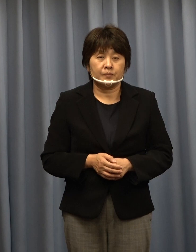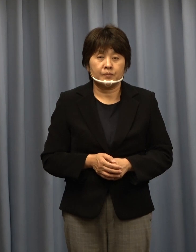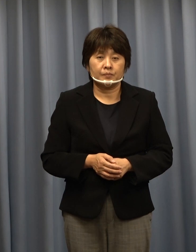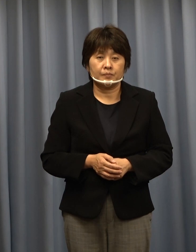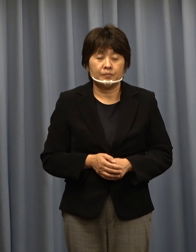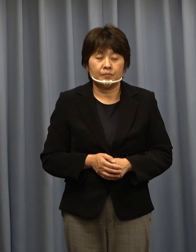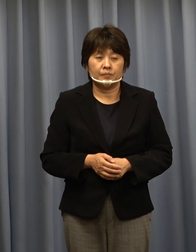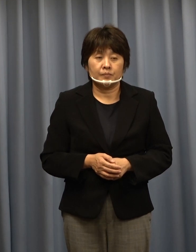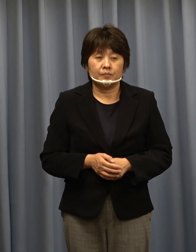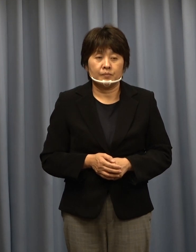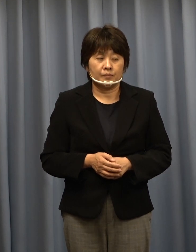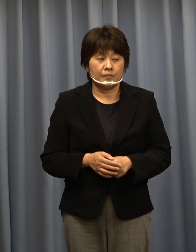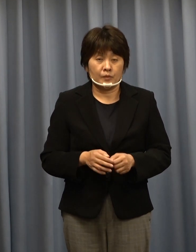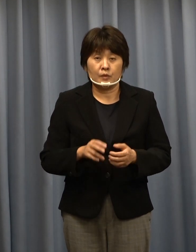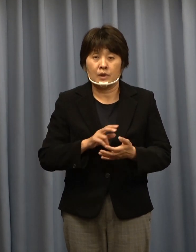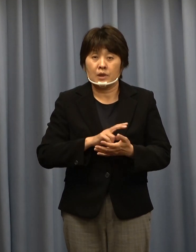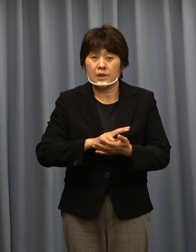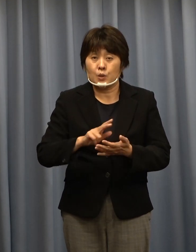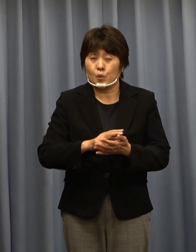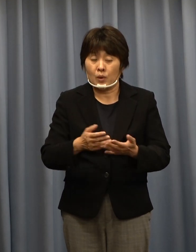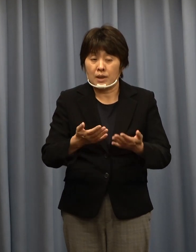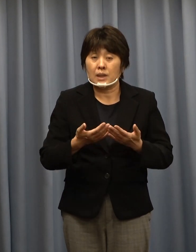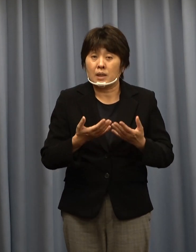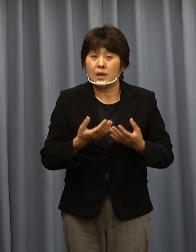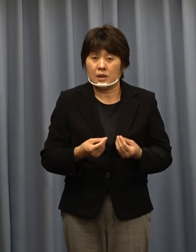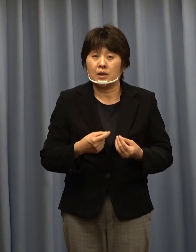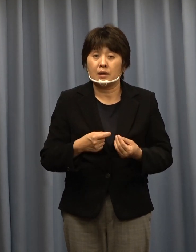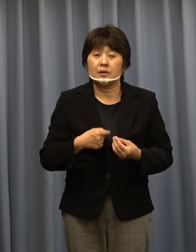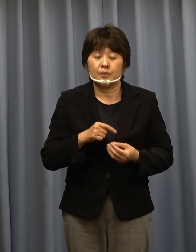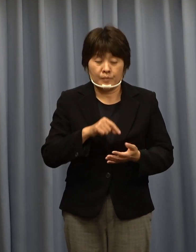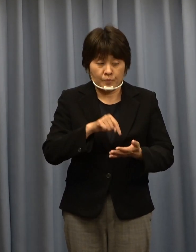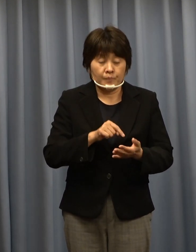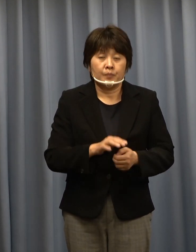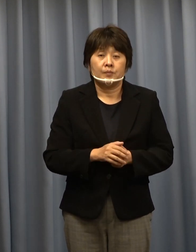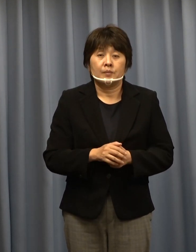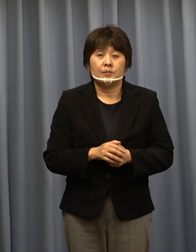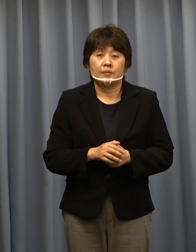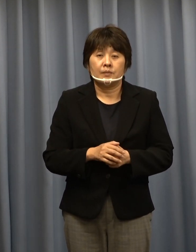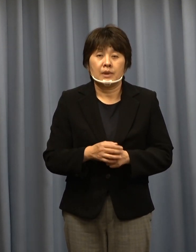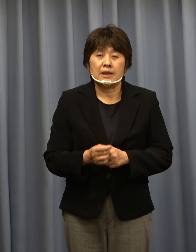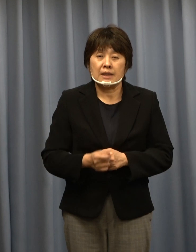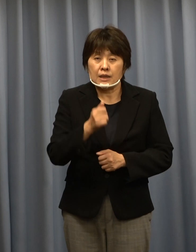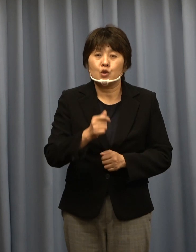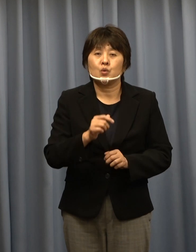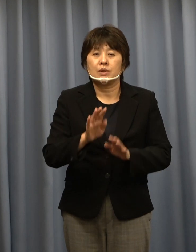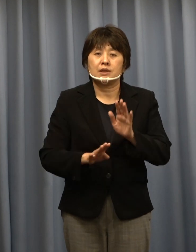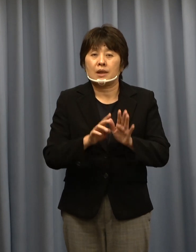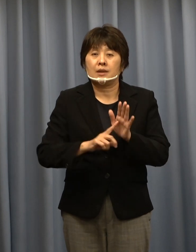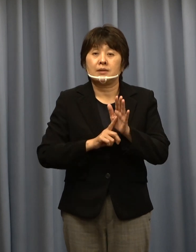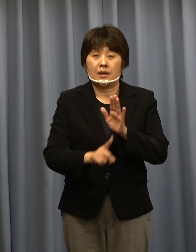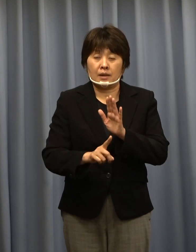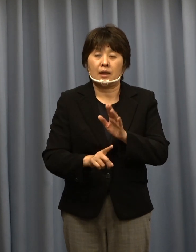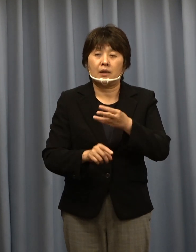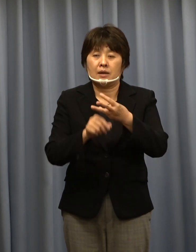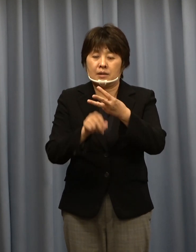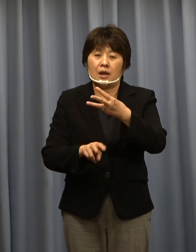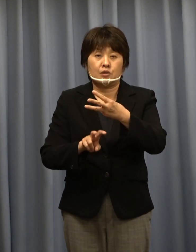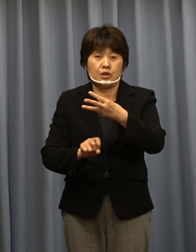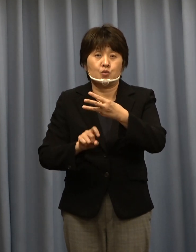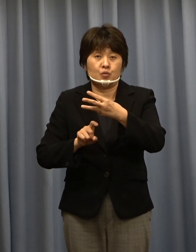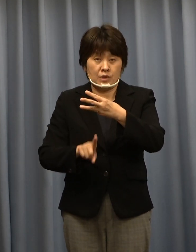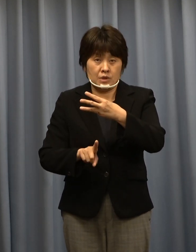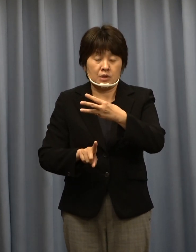ここにあるこれは資料をいただいたものですけれども、緊急事態宣言明けが3月の21日